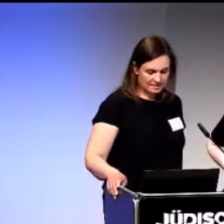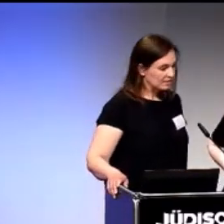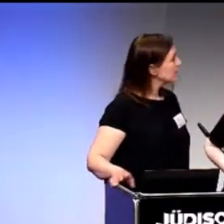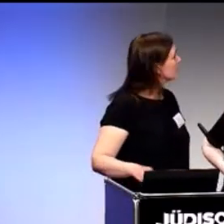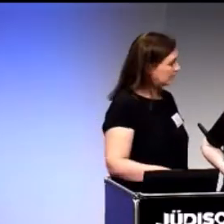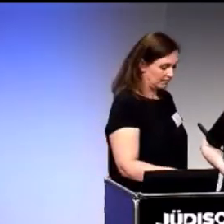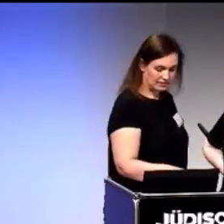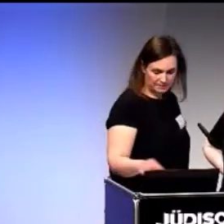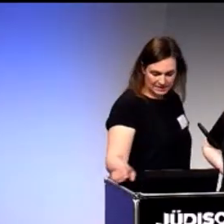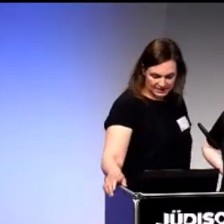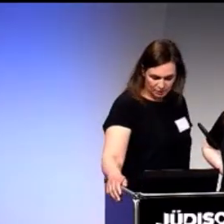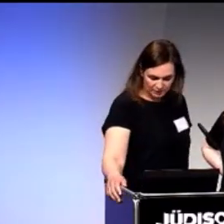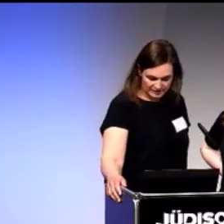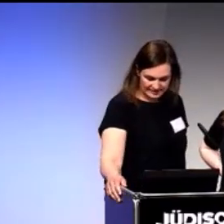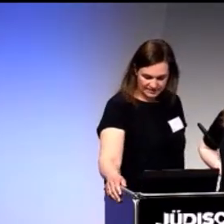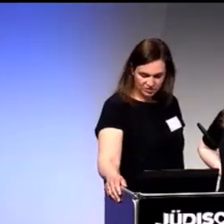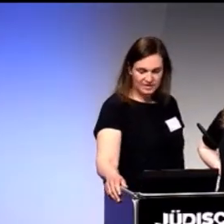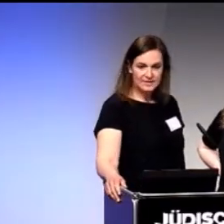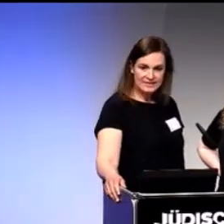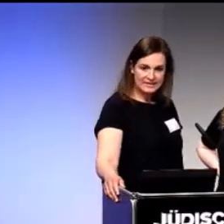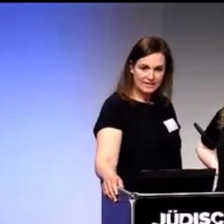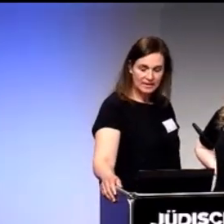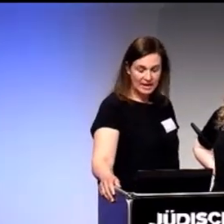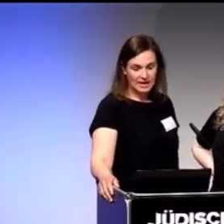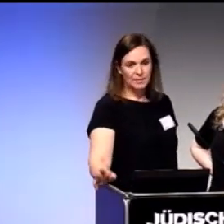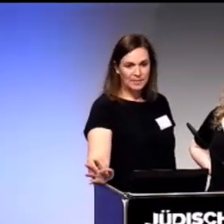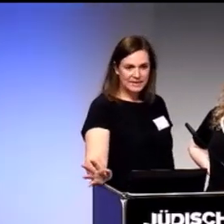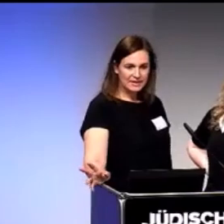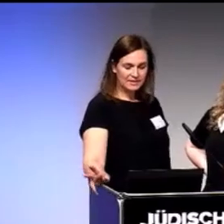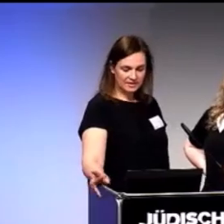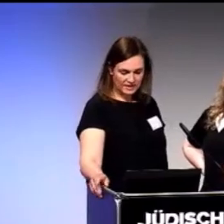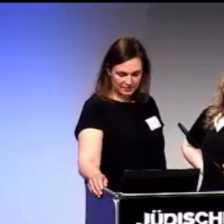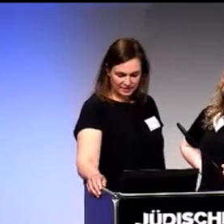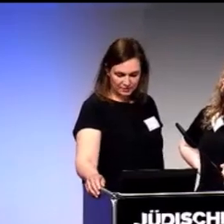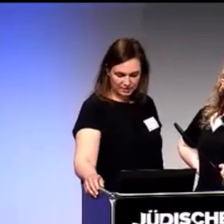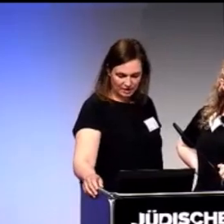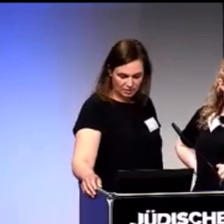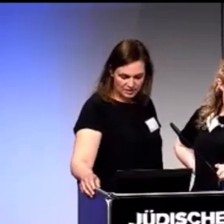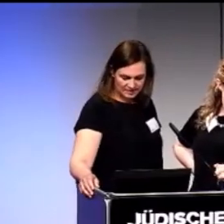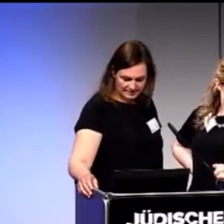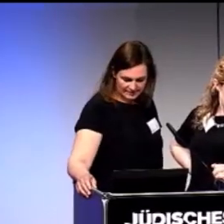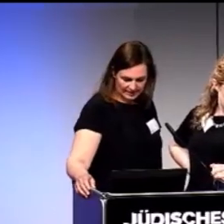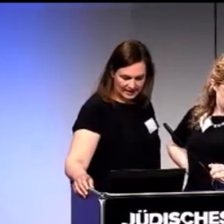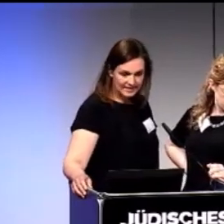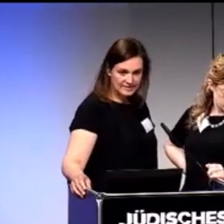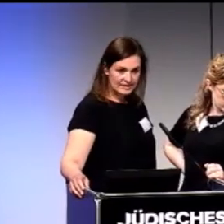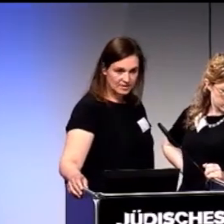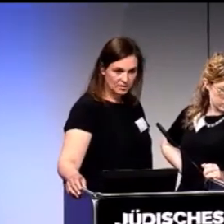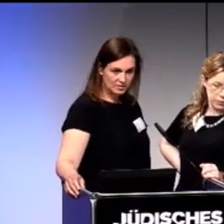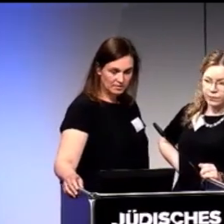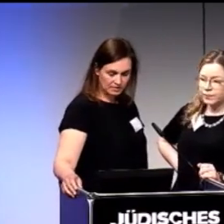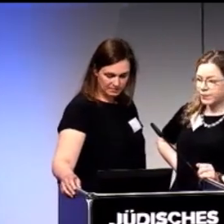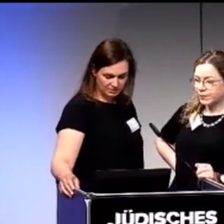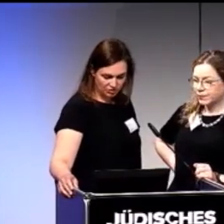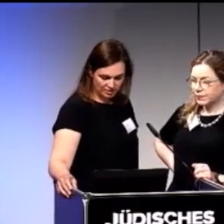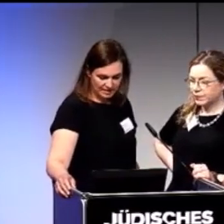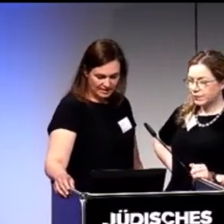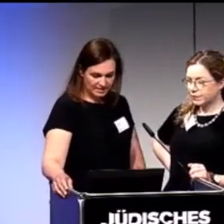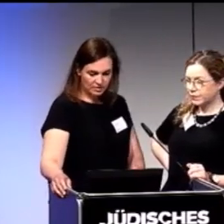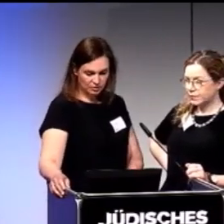Es gibt keine offiziellen Statistiken, aber man geht in etwa davon aus, dass circa 80.000 Menschen in